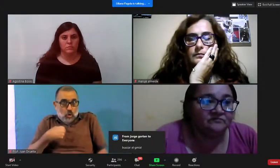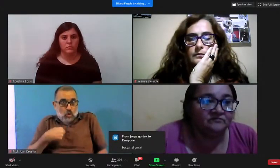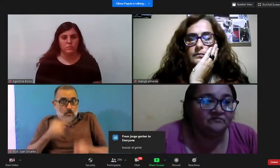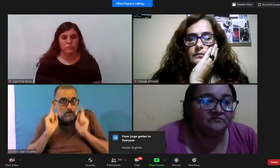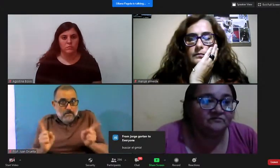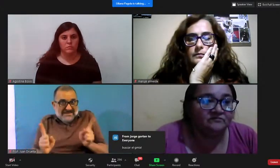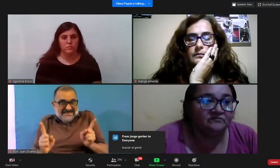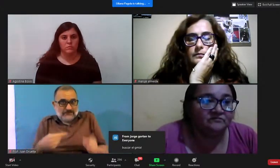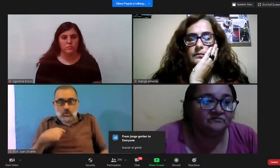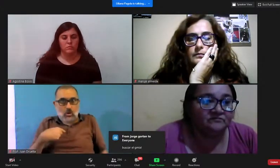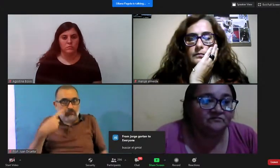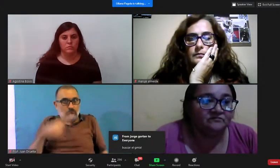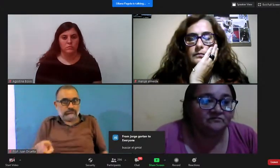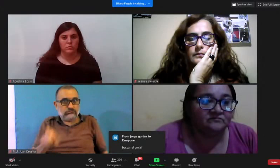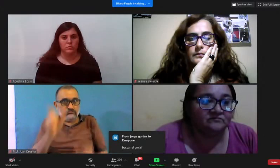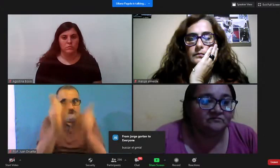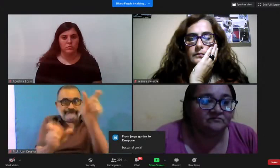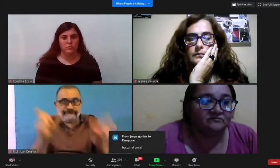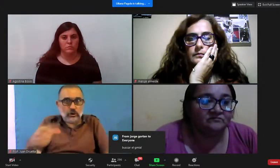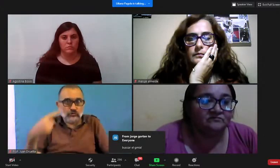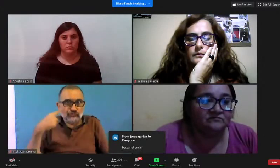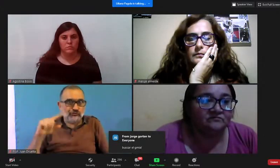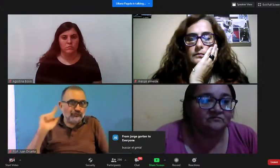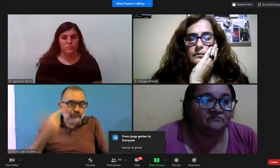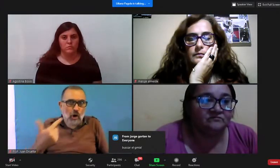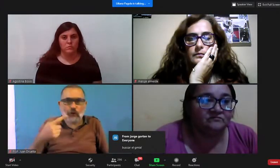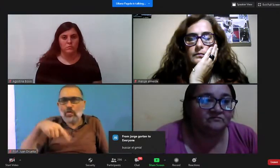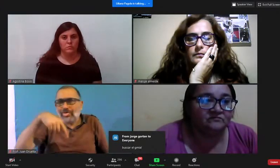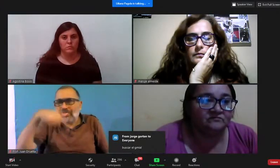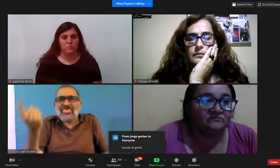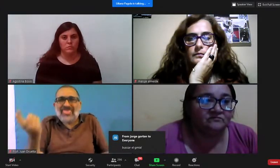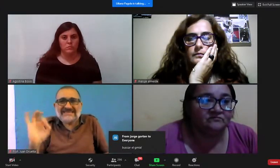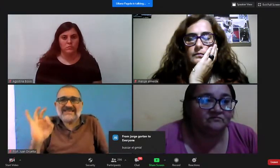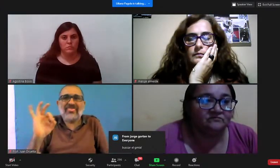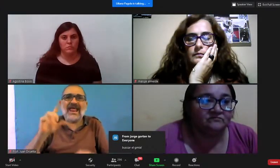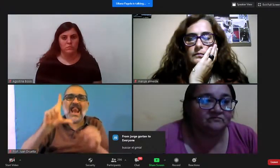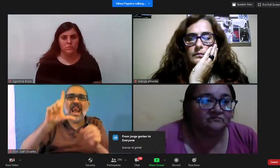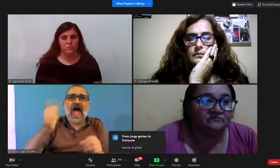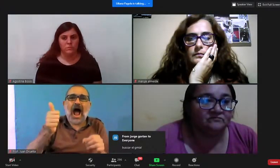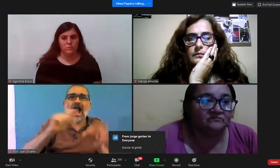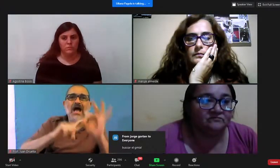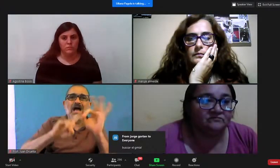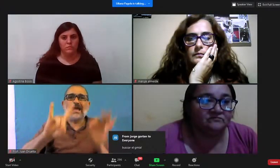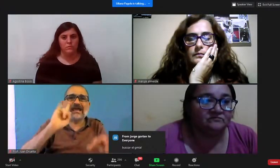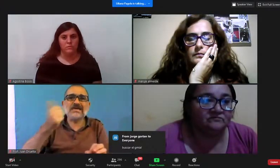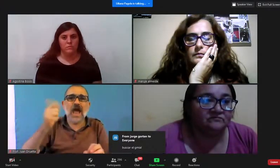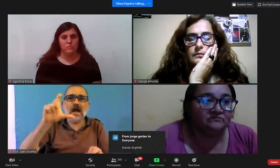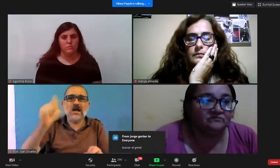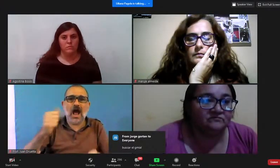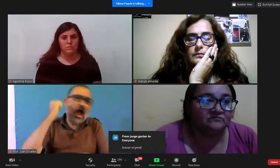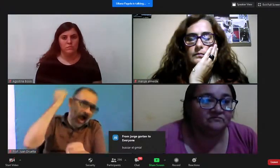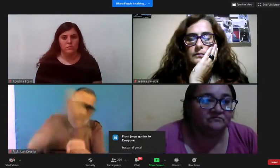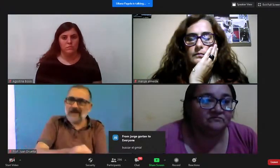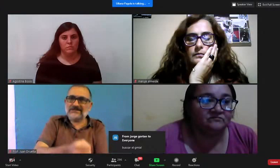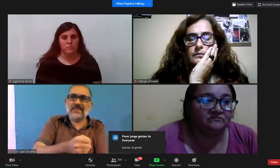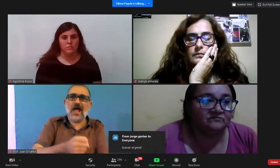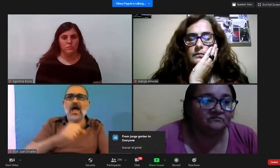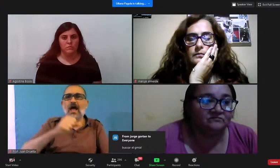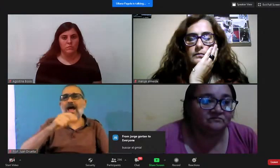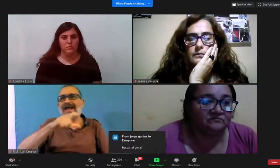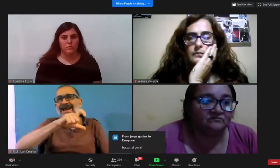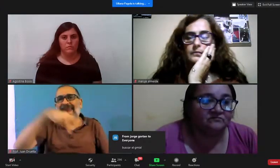personas sordas, hasta yo mismo, no nos conocíamos entre otras, digamos, con otras